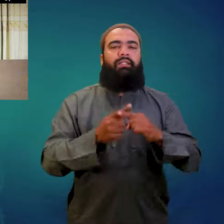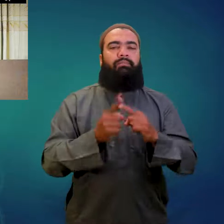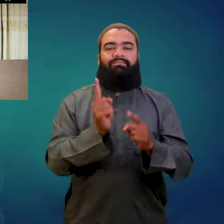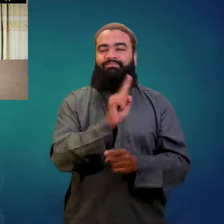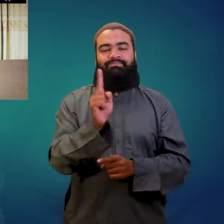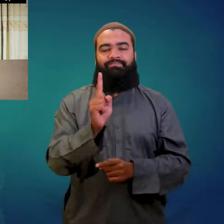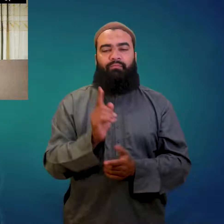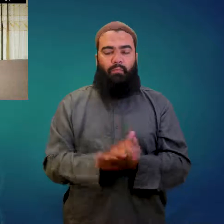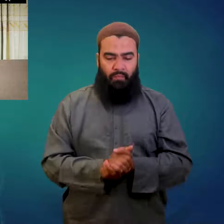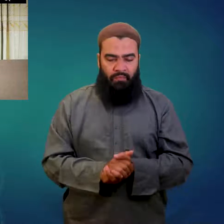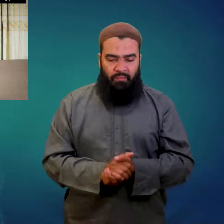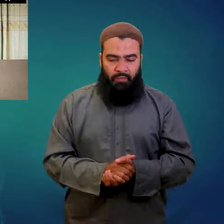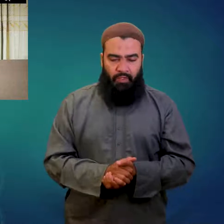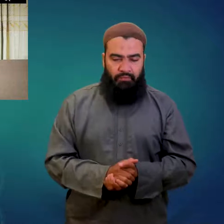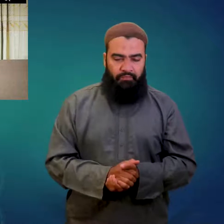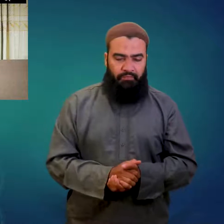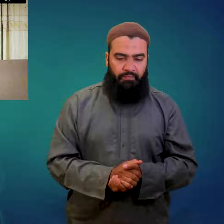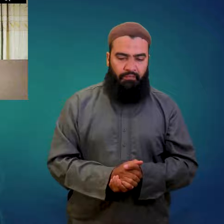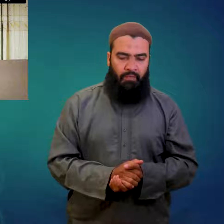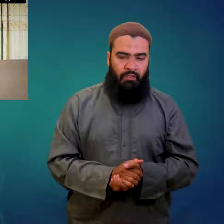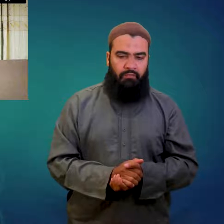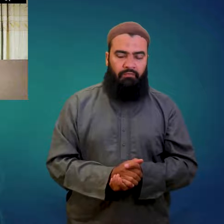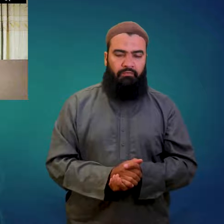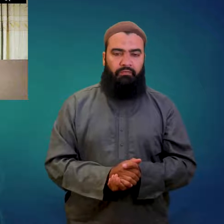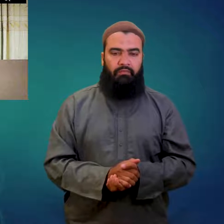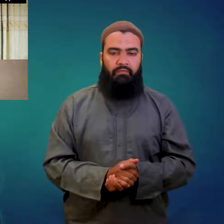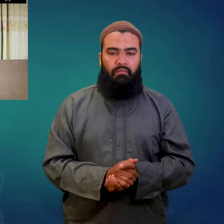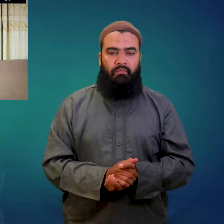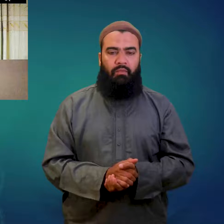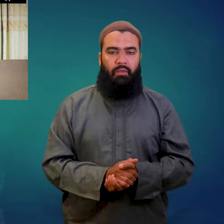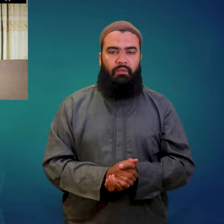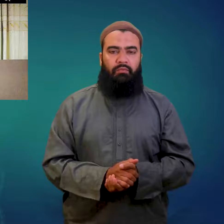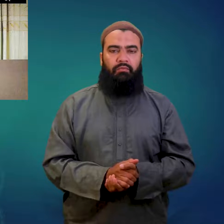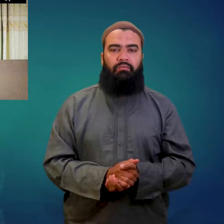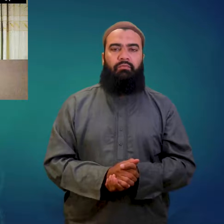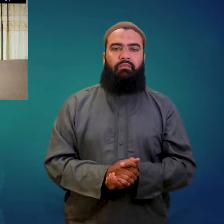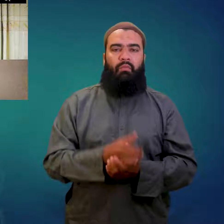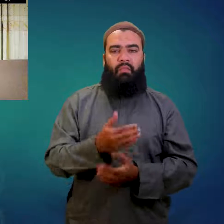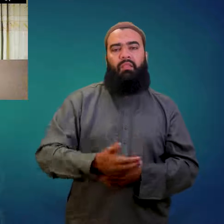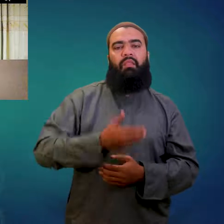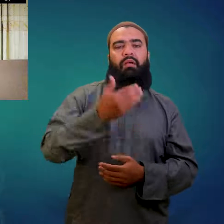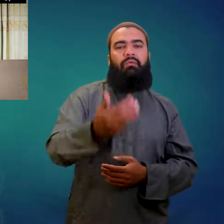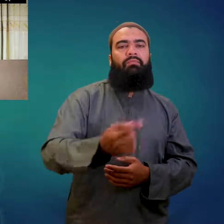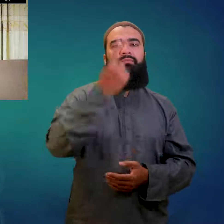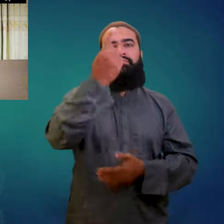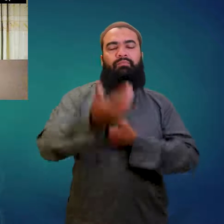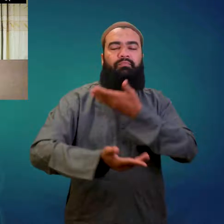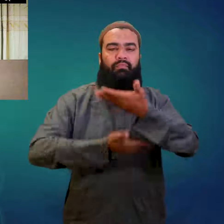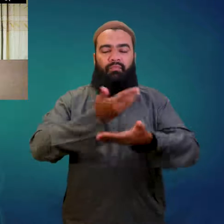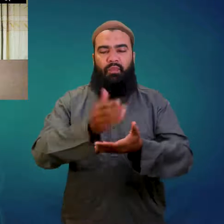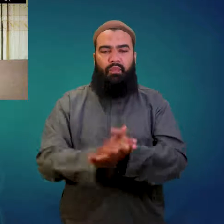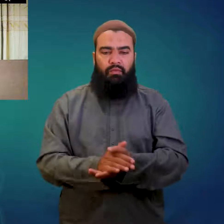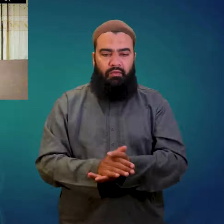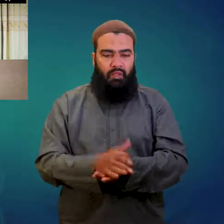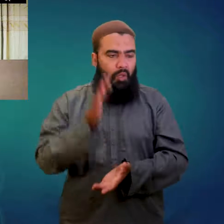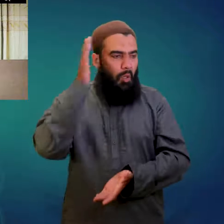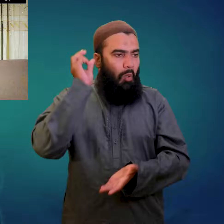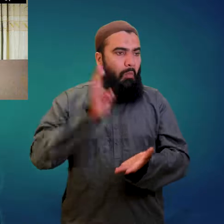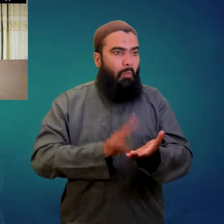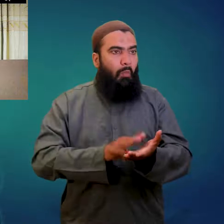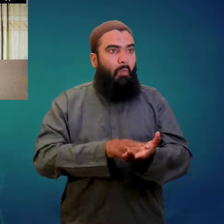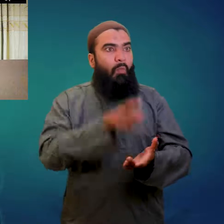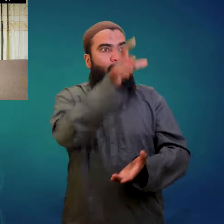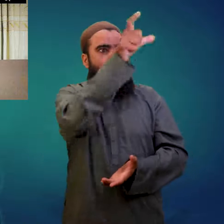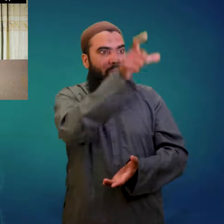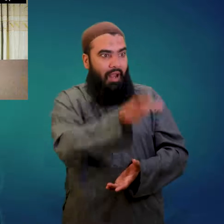آیت 11 یا ایھا الذین آمنوا اذا قیل لکم تفسحوا فی المجالس،